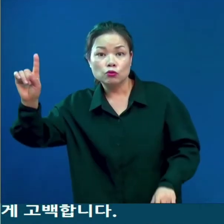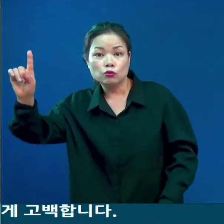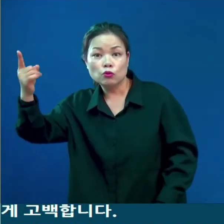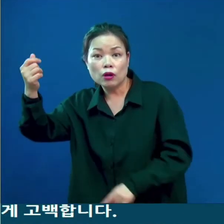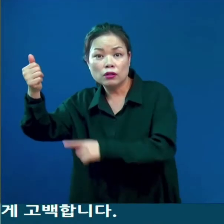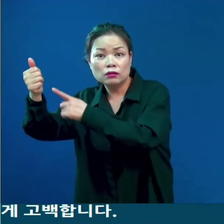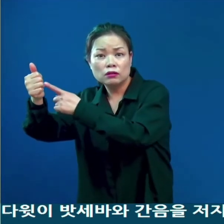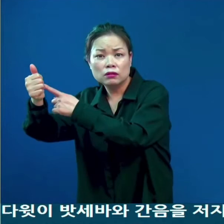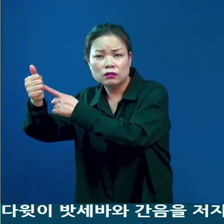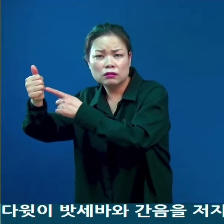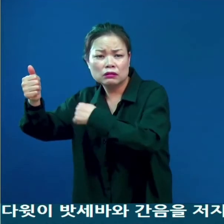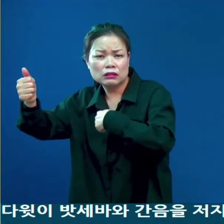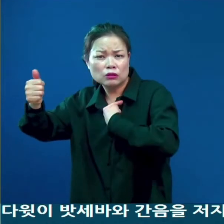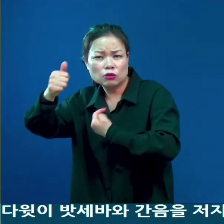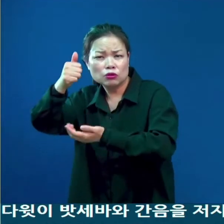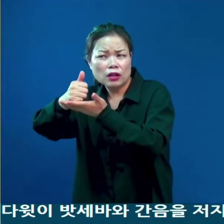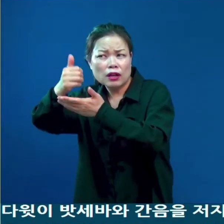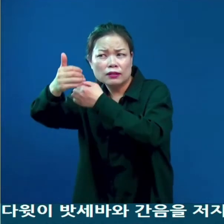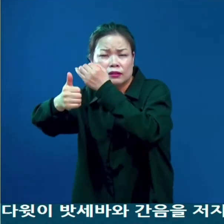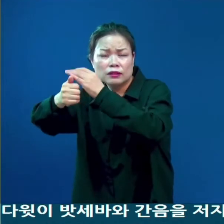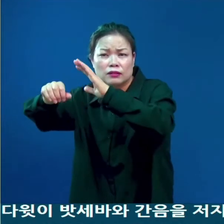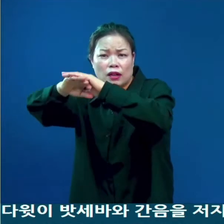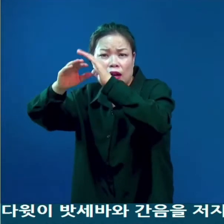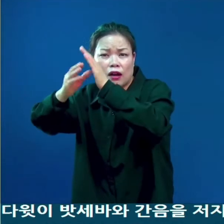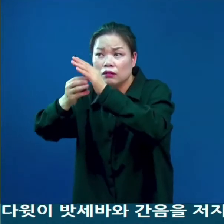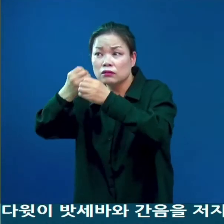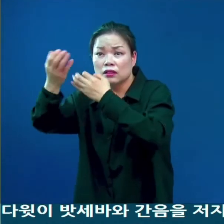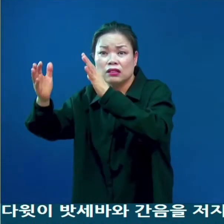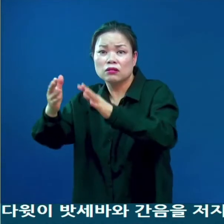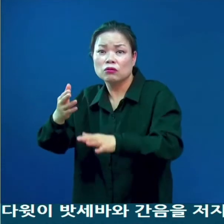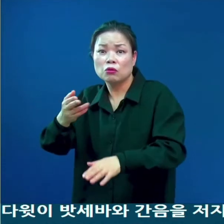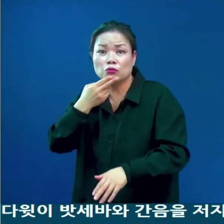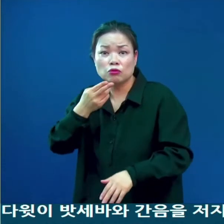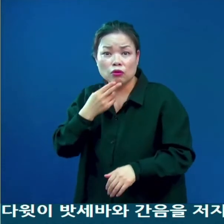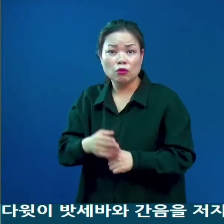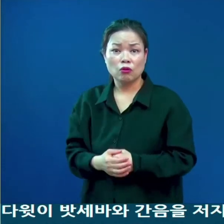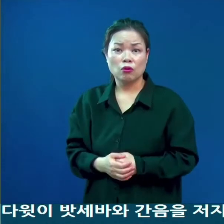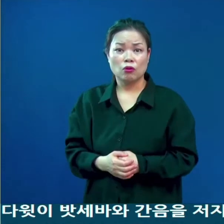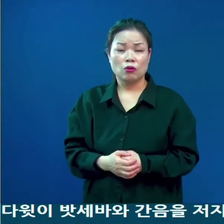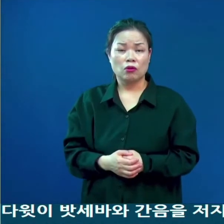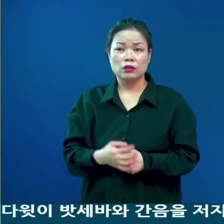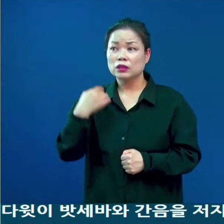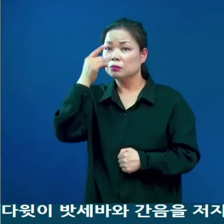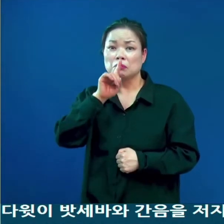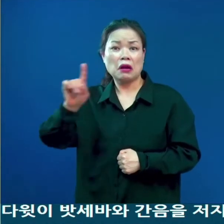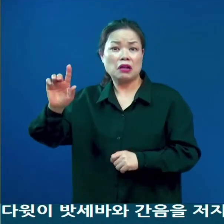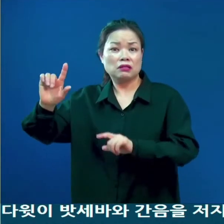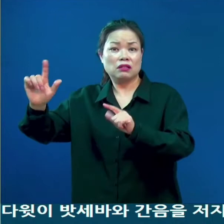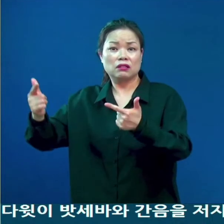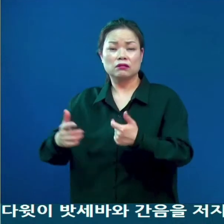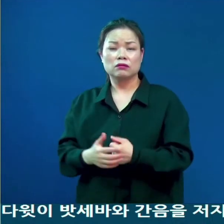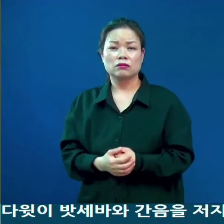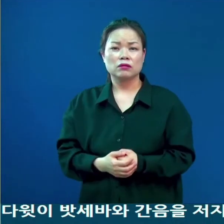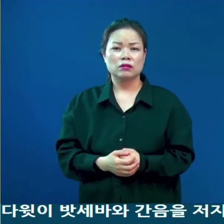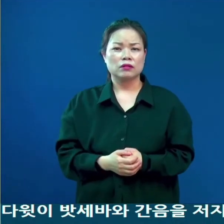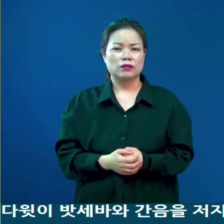다윗은 자신의 죄를 하나님 앞에 다 내어놓지 않았어요. 토설하지 않았습니다. 입을 열지 않았어요.